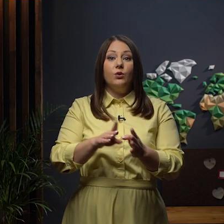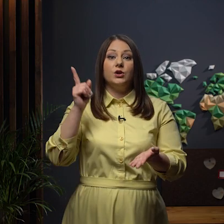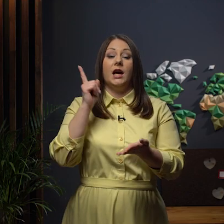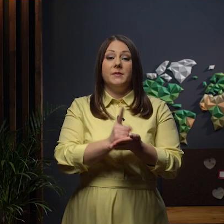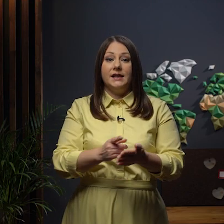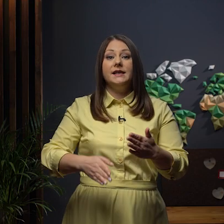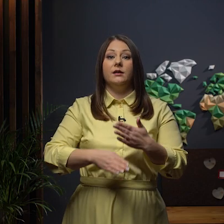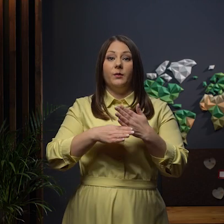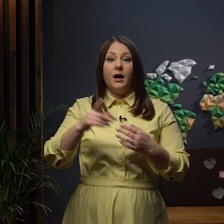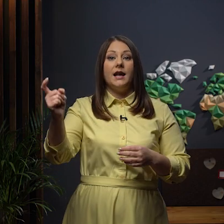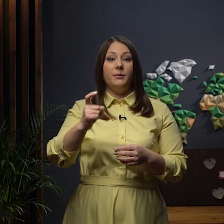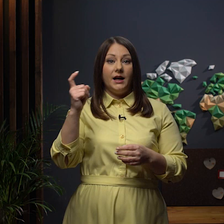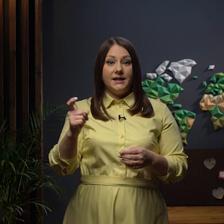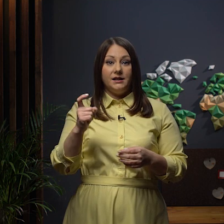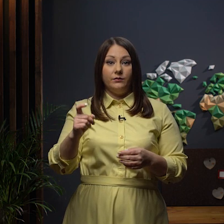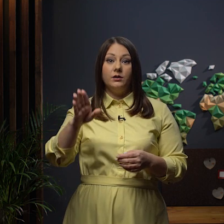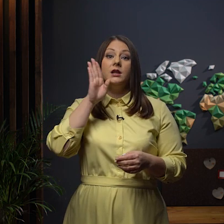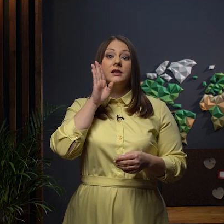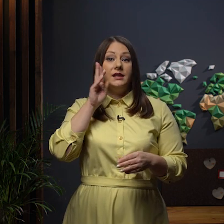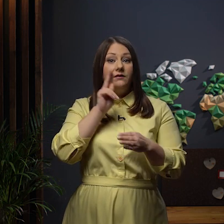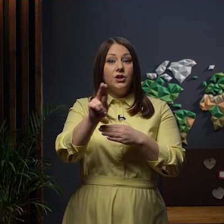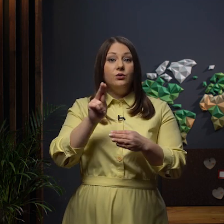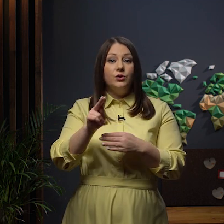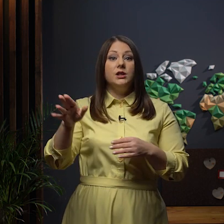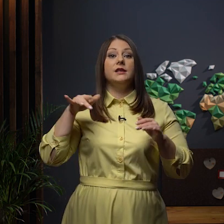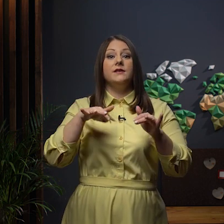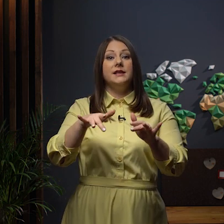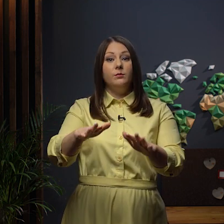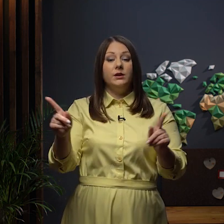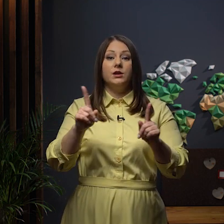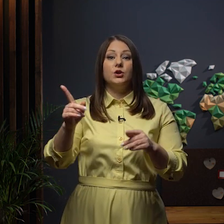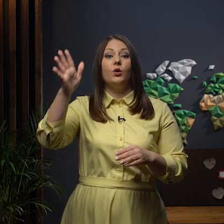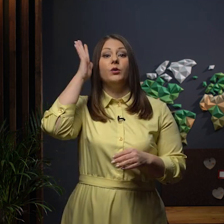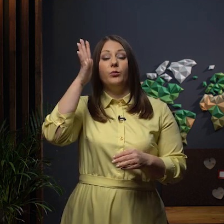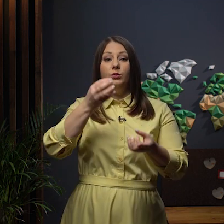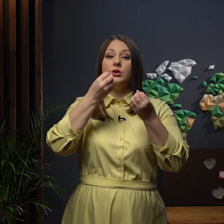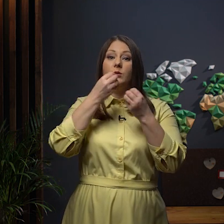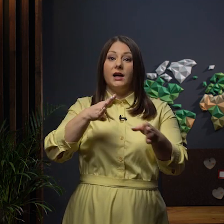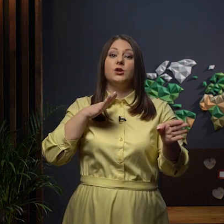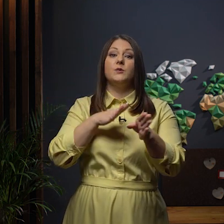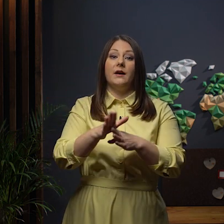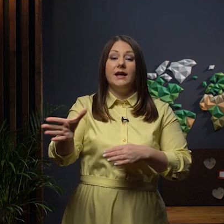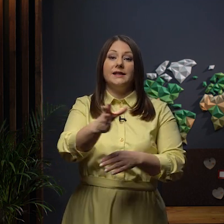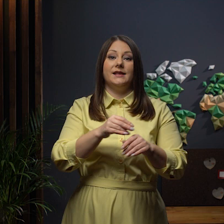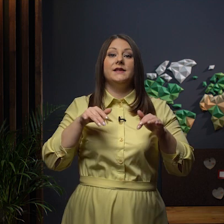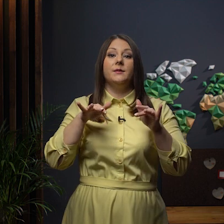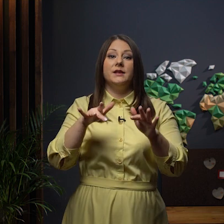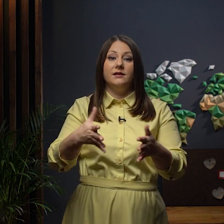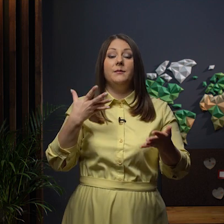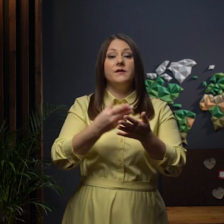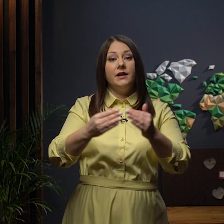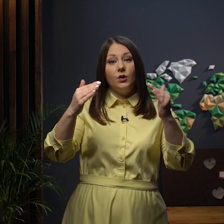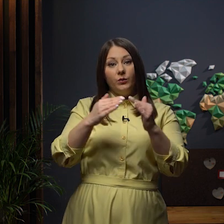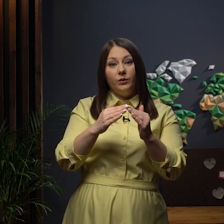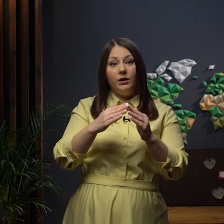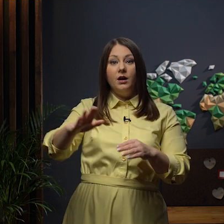Дети тоже обязательно помогали по хозяйству. Девочки учились вести быт, чтобы в будущем хорошо справляться со всеми